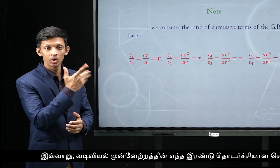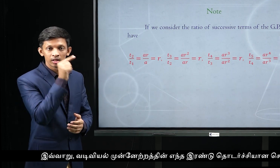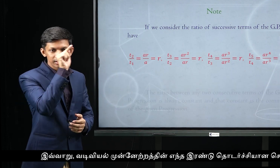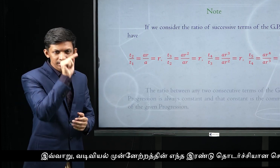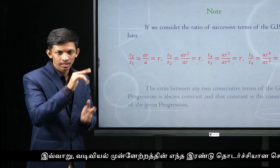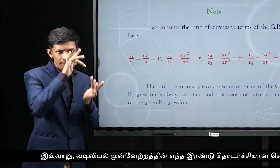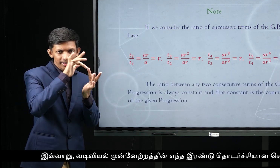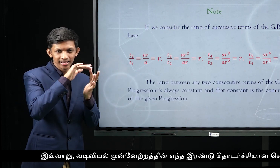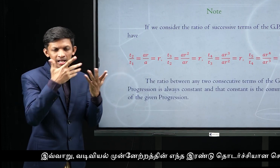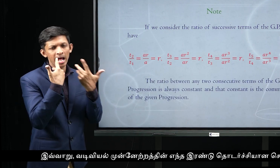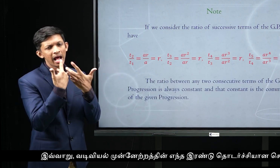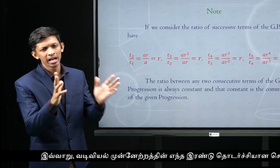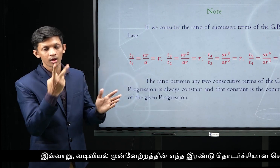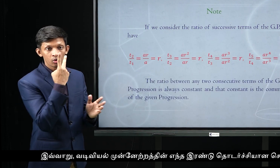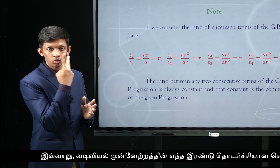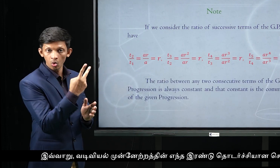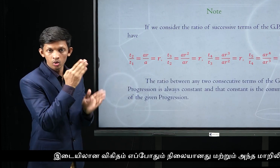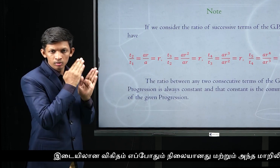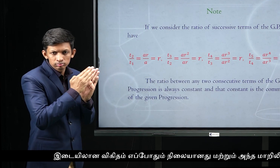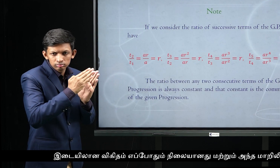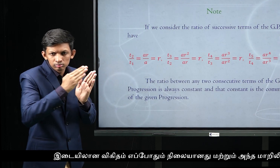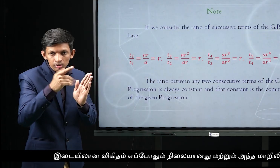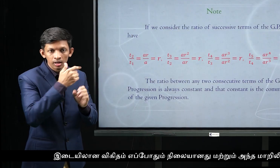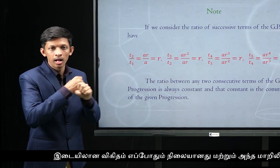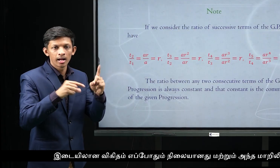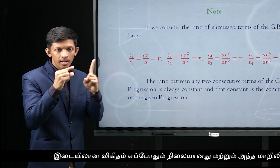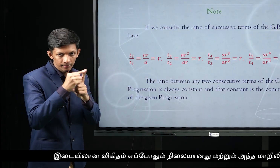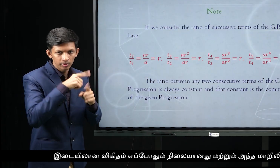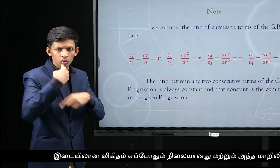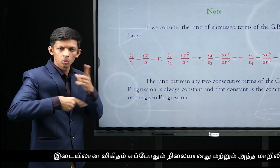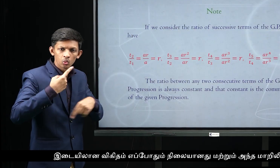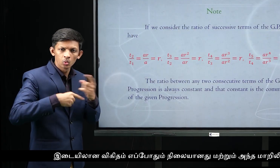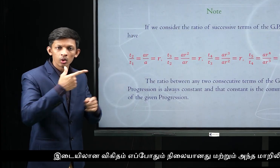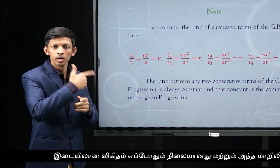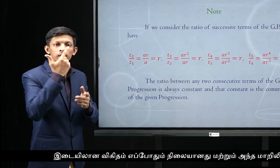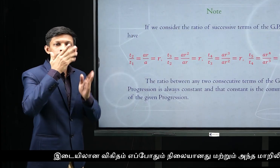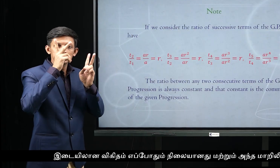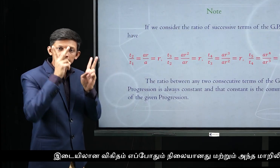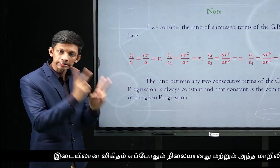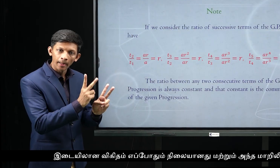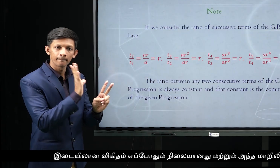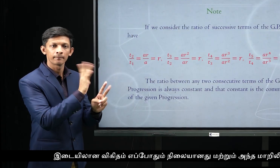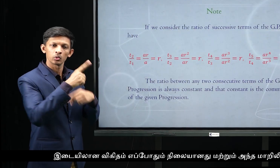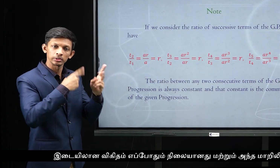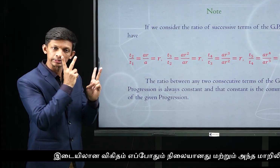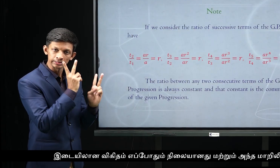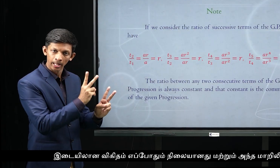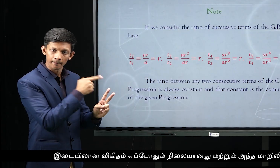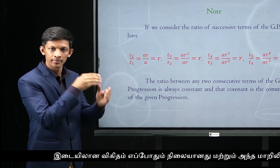இரண்டு தொடர்ச்சியான சொற்களுக்கும் இடையிலான விகிதம் எப்பொழுதும் நிலையானது மற்றும் அதன்